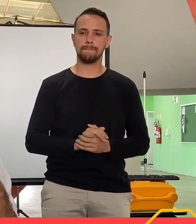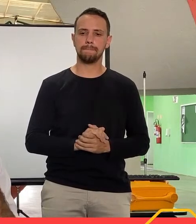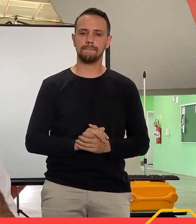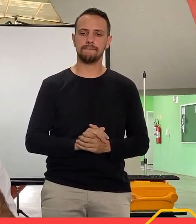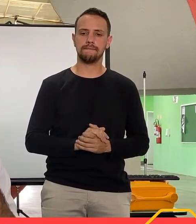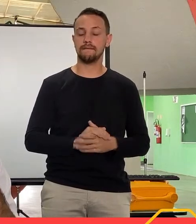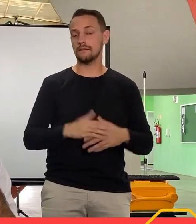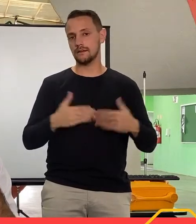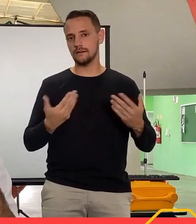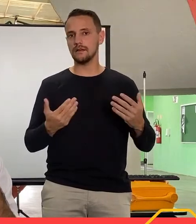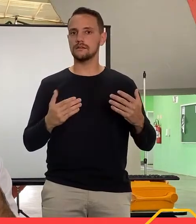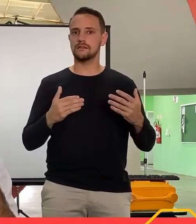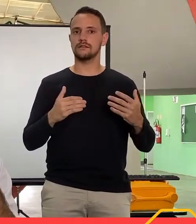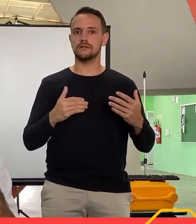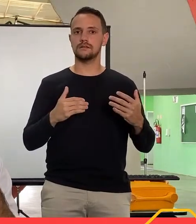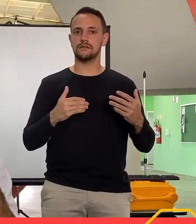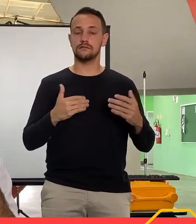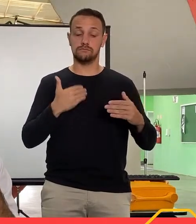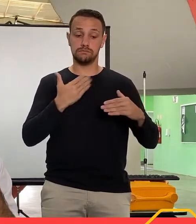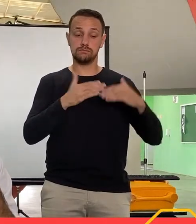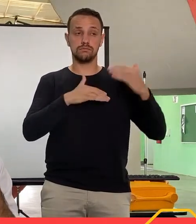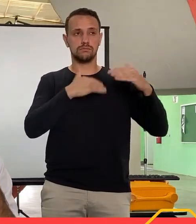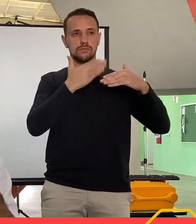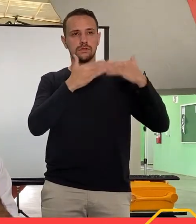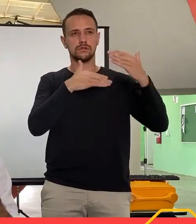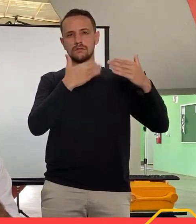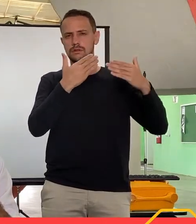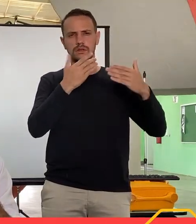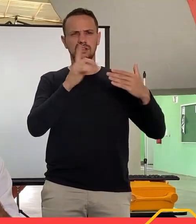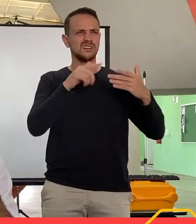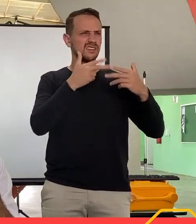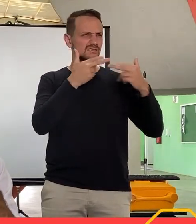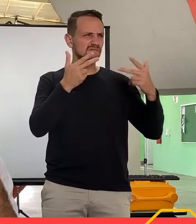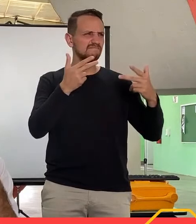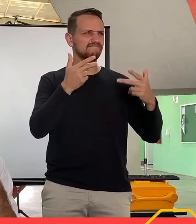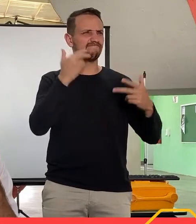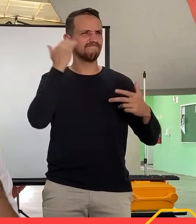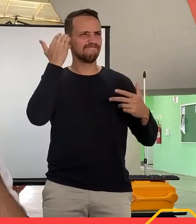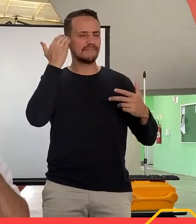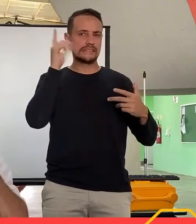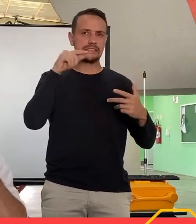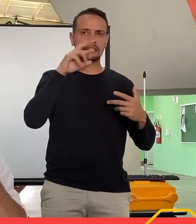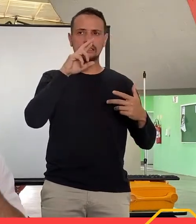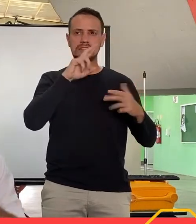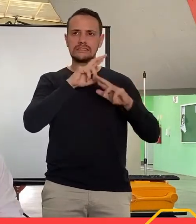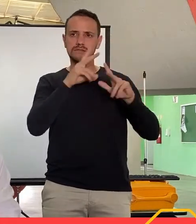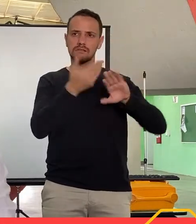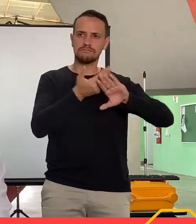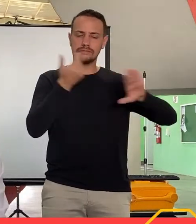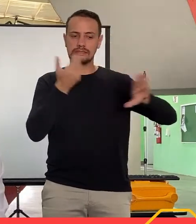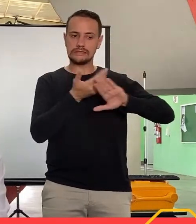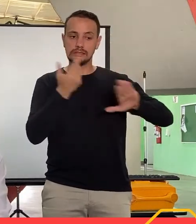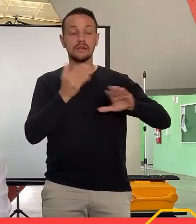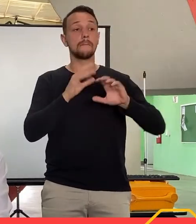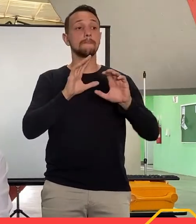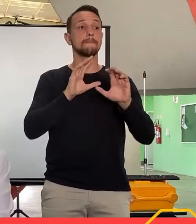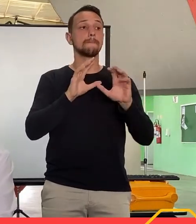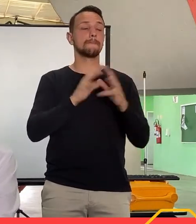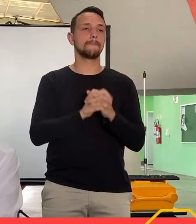Depois, isso evoluiu, depois, essas coisas são difíceis de separar completamente, né,